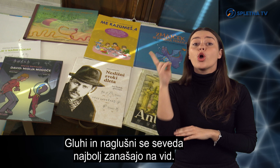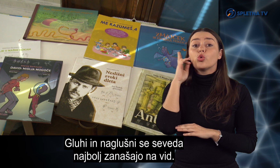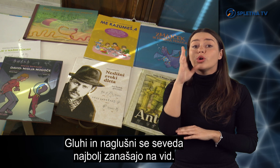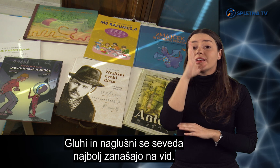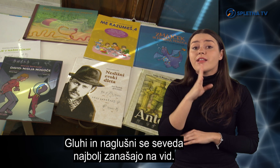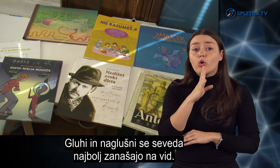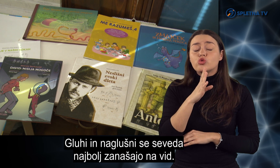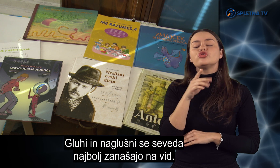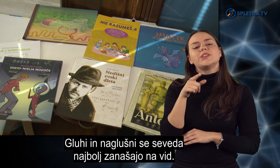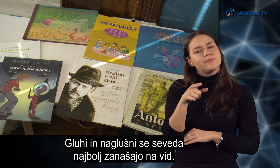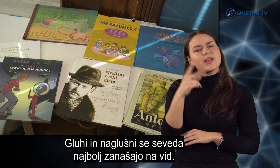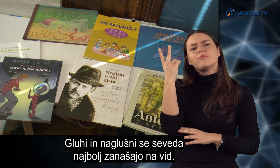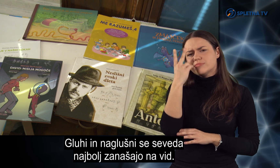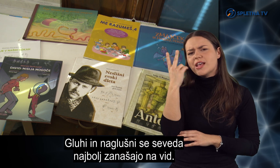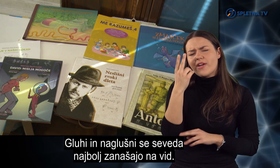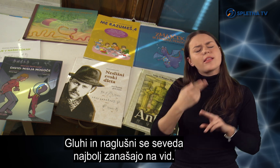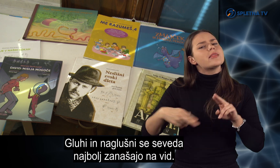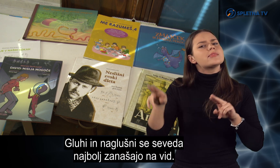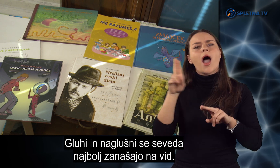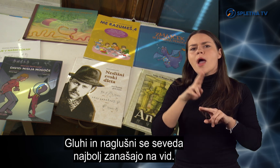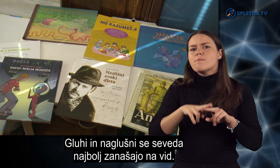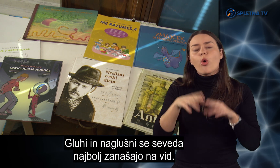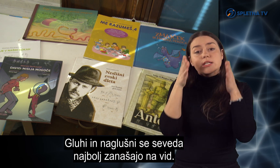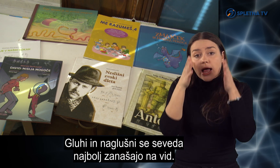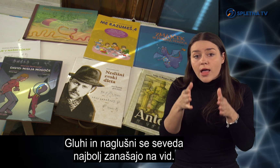Gluhi in naglušni se seveda najbolj zanašajo na vid.